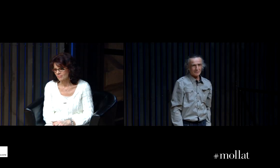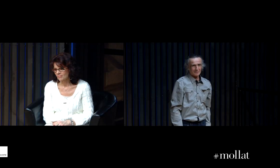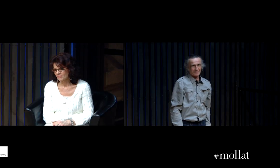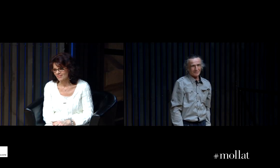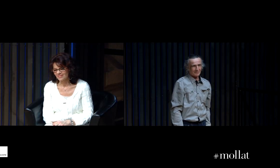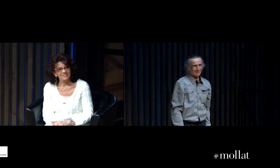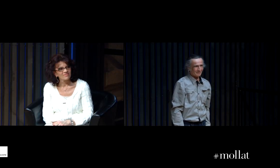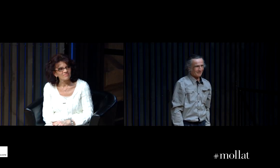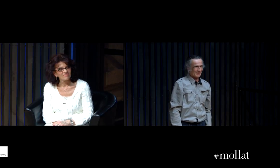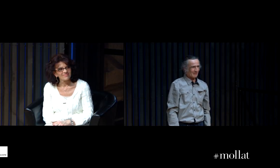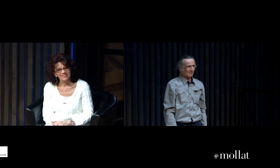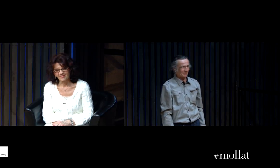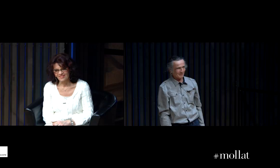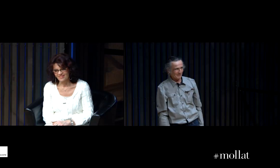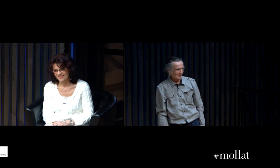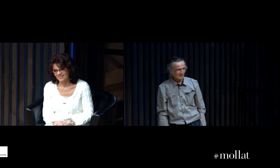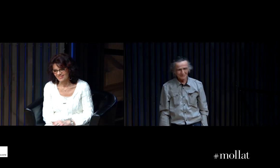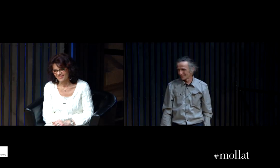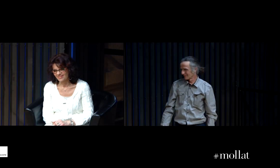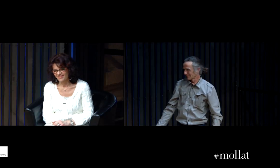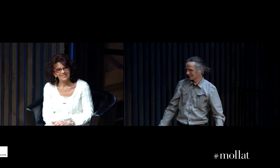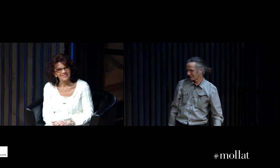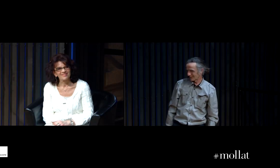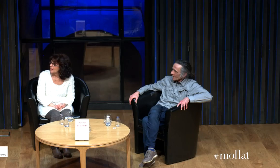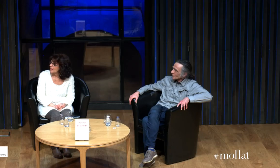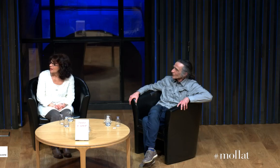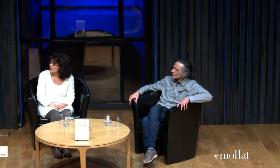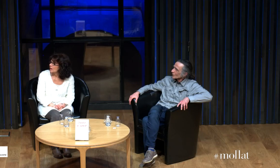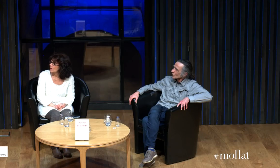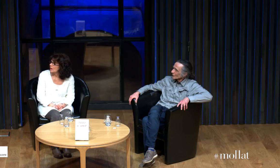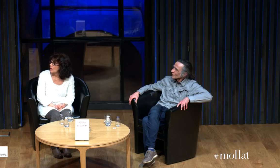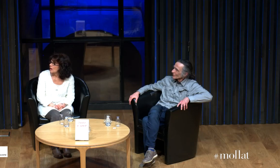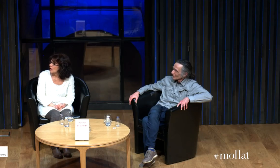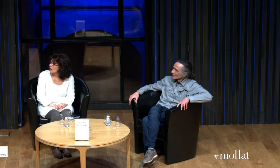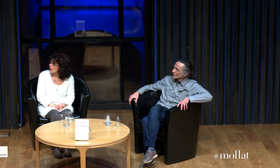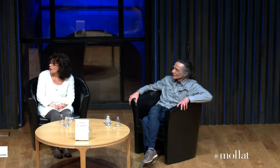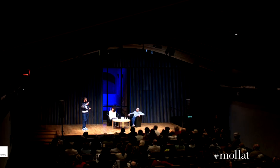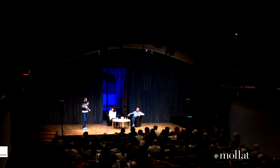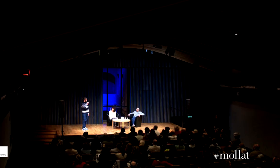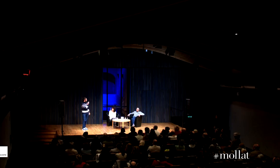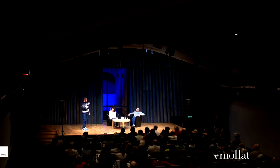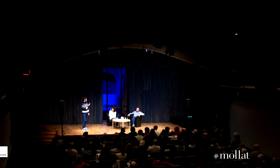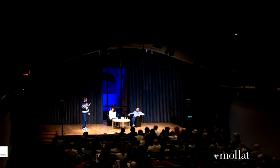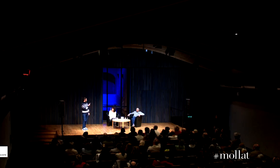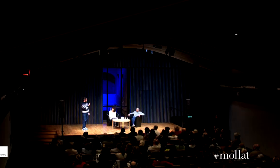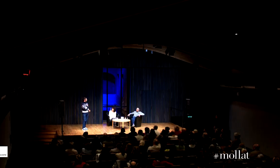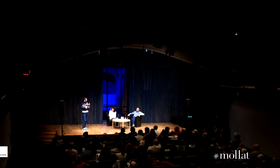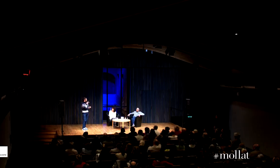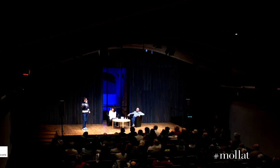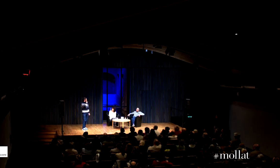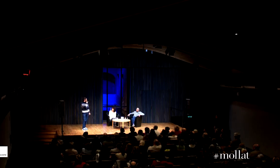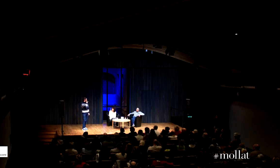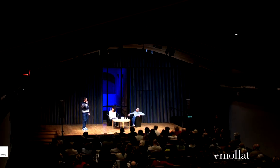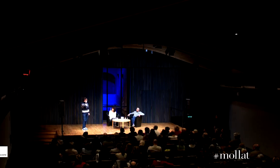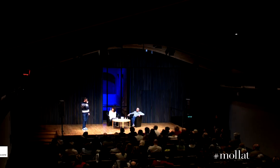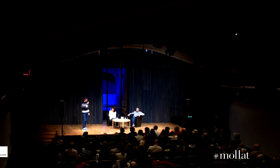Mais nous, c'est une même logique de pensée, une façon de s'exprimer. Je change un peu de sujet. Hein. Effectivement, là,